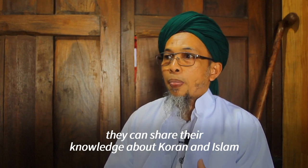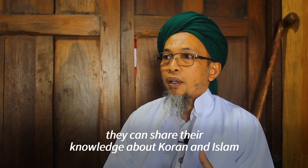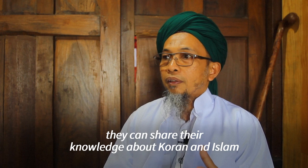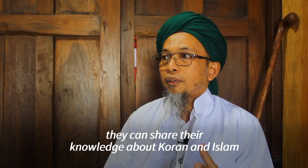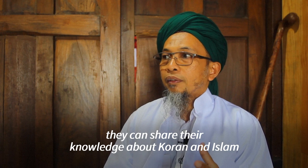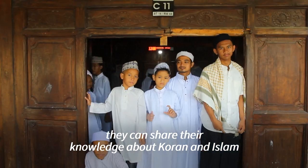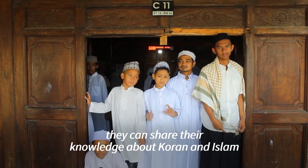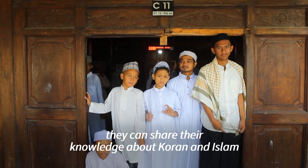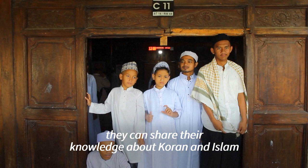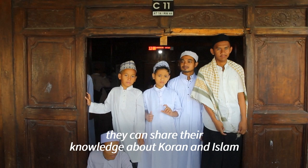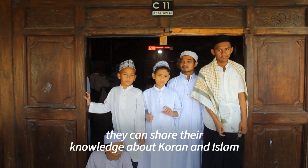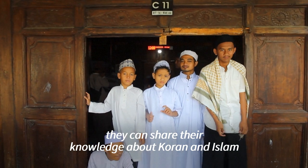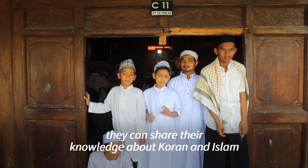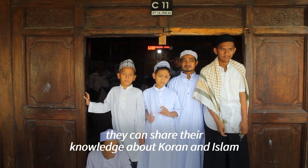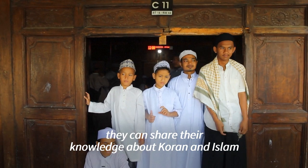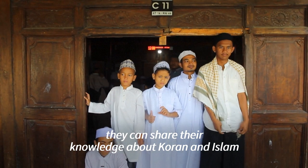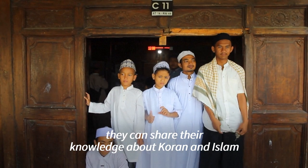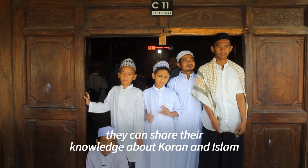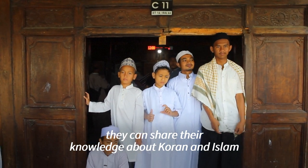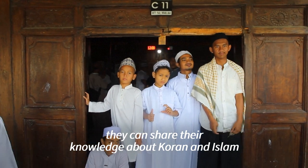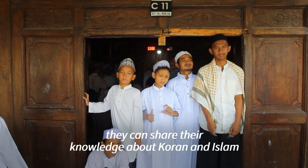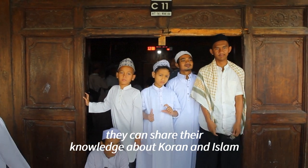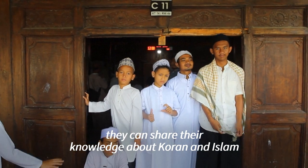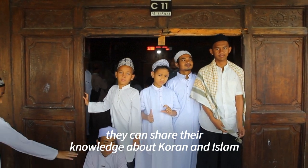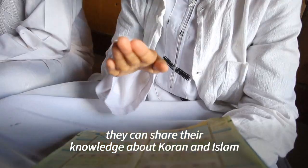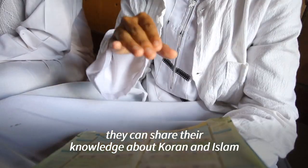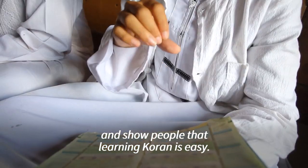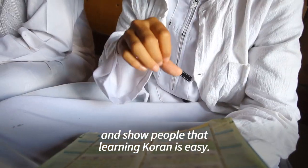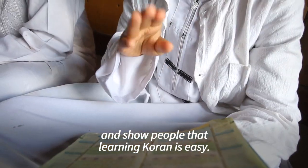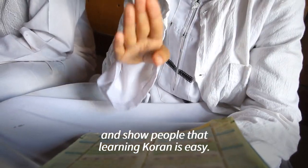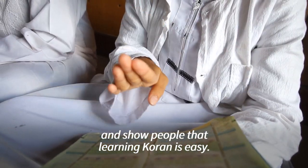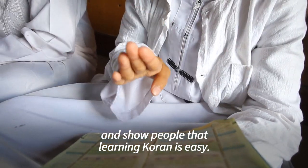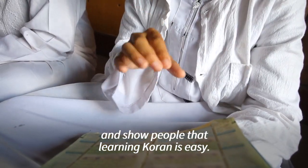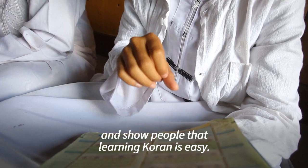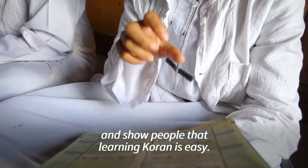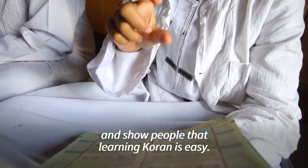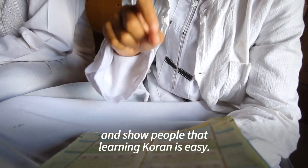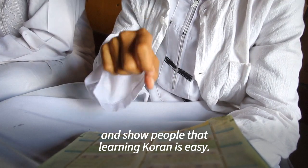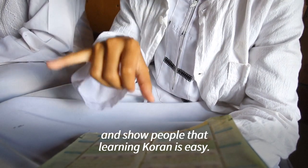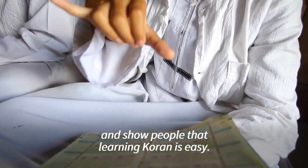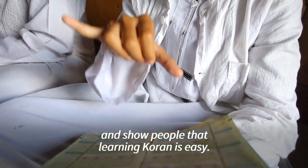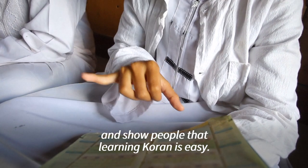pendidikan Al-Quran dan memberikan pemahaman kepada mereka bahwa membaca Al-Quran itu mudah, belajar agama itu mudah.